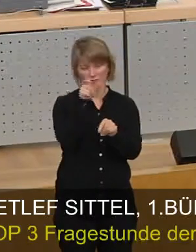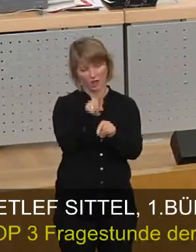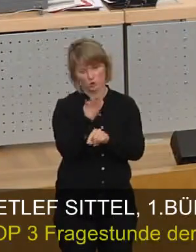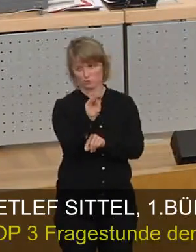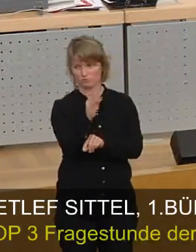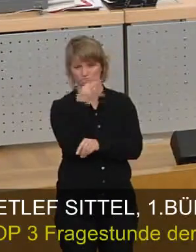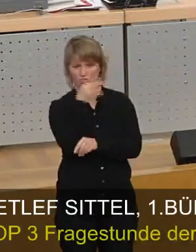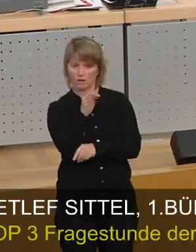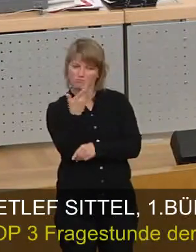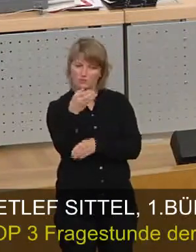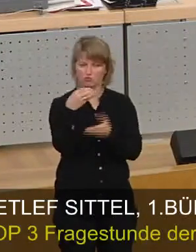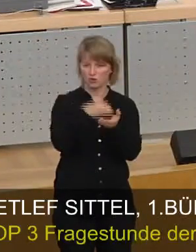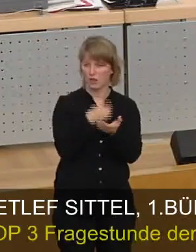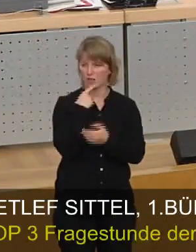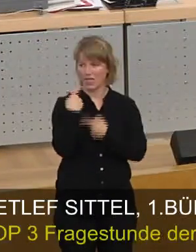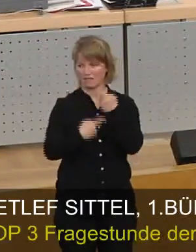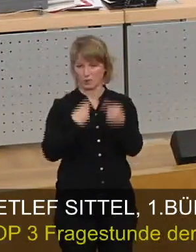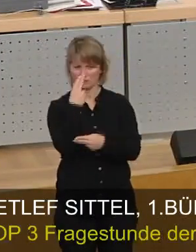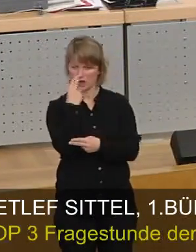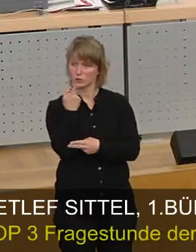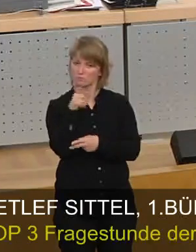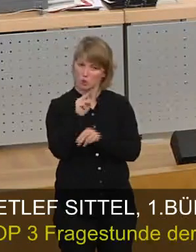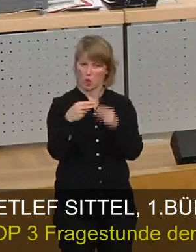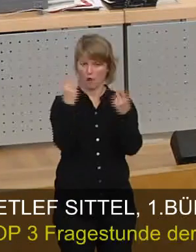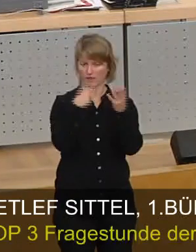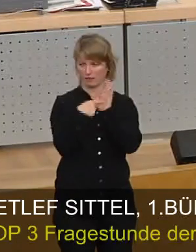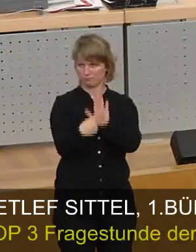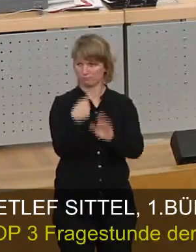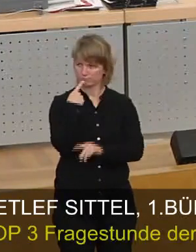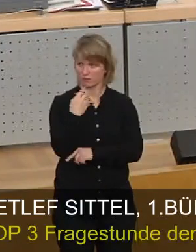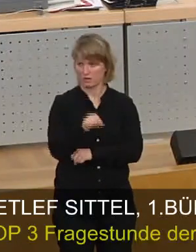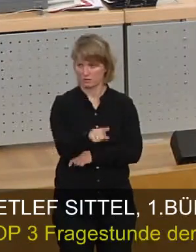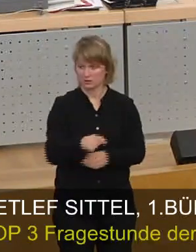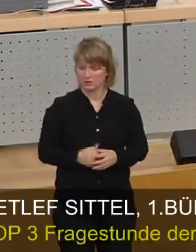Stellenentwicklung anzusprechen, dass er das auch auf einem öffentlichen Podium entsprechend nochmal benennt.